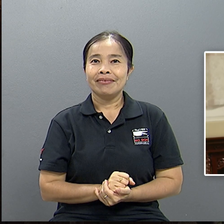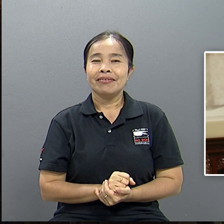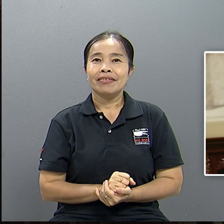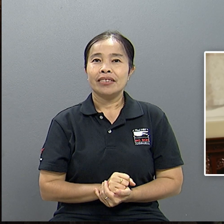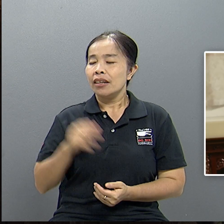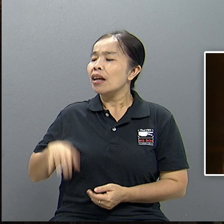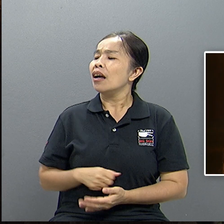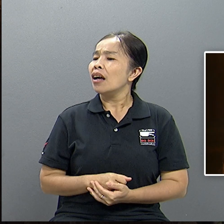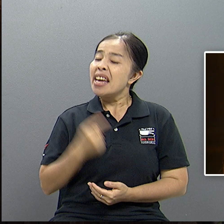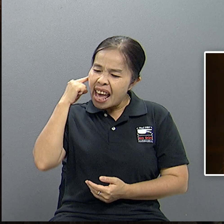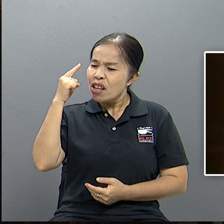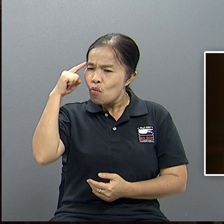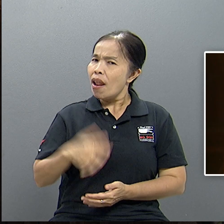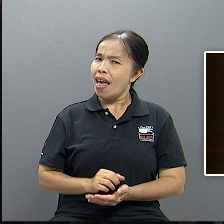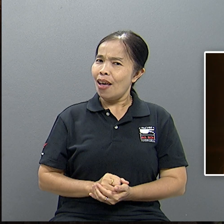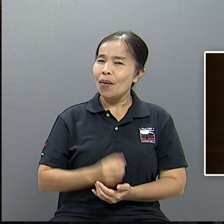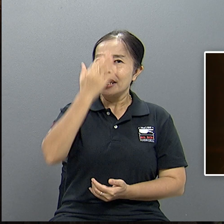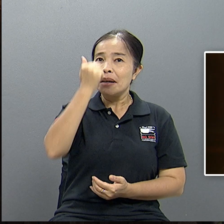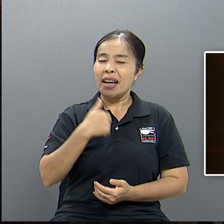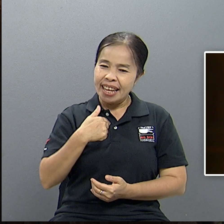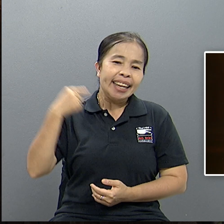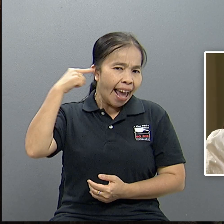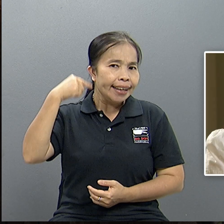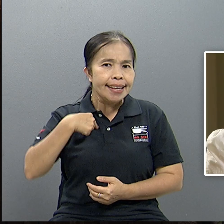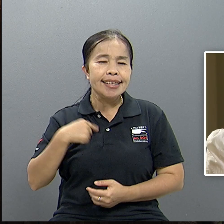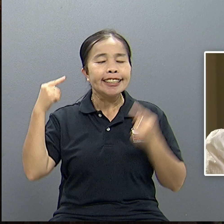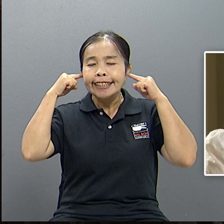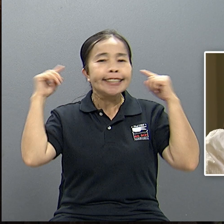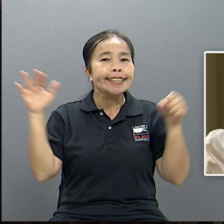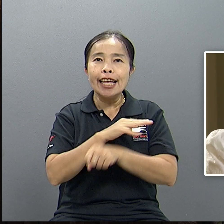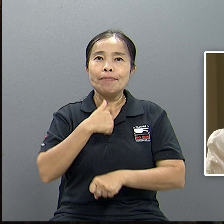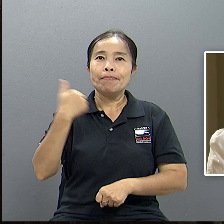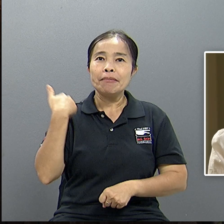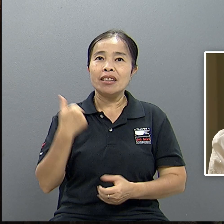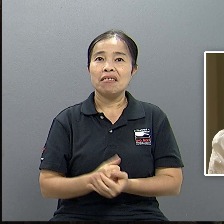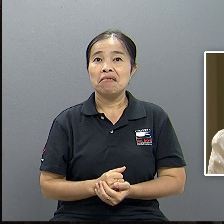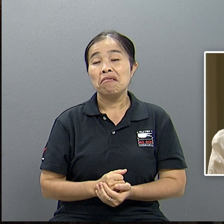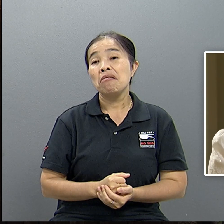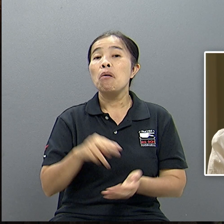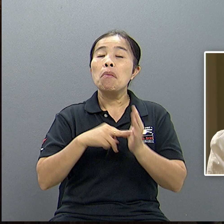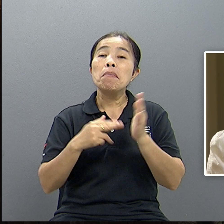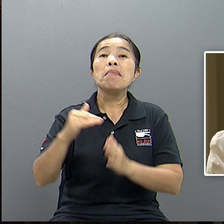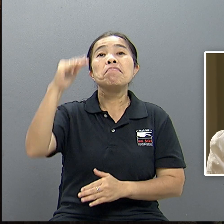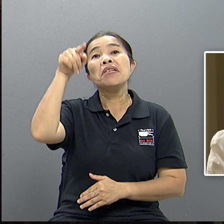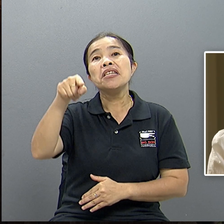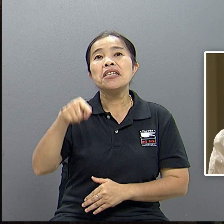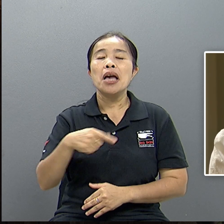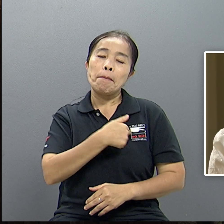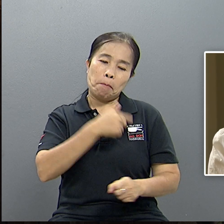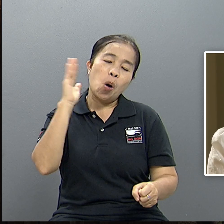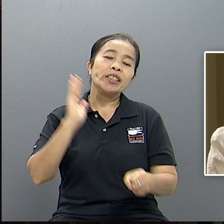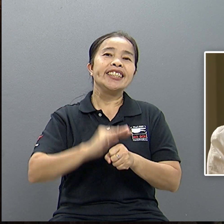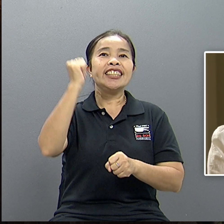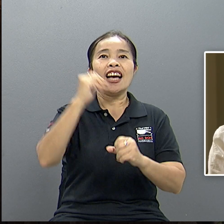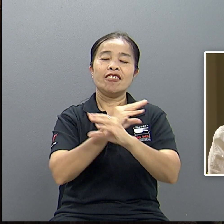ทำไมจะไม่ได้ยินฉันยังได้ยินเต็ม2หูว่าพี่เลิศพอใจสละล